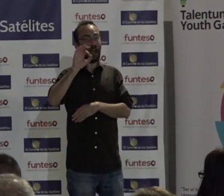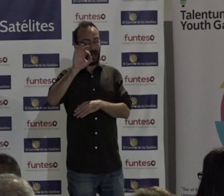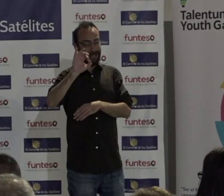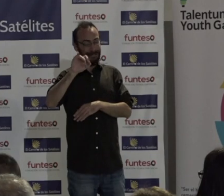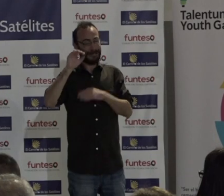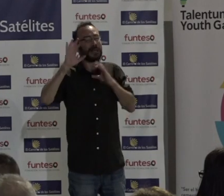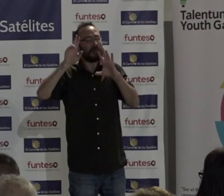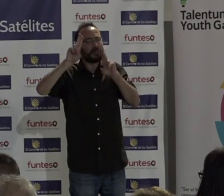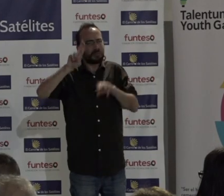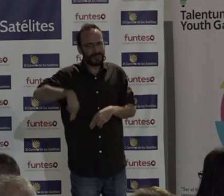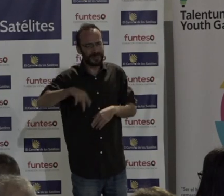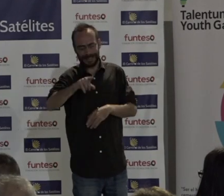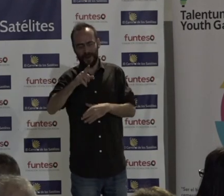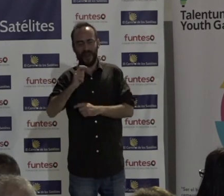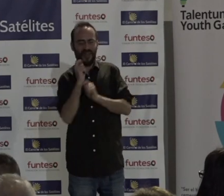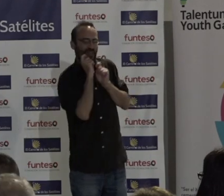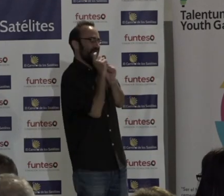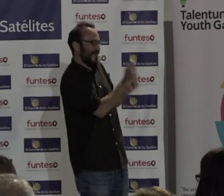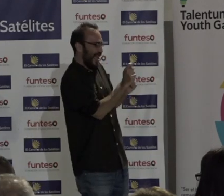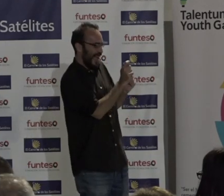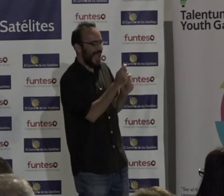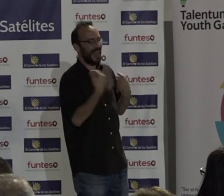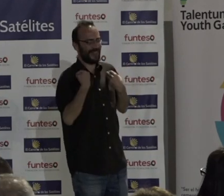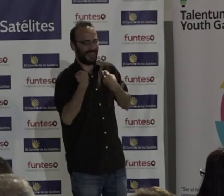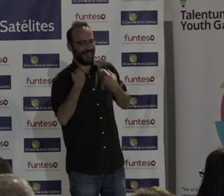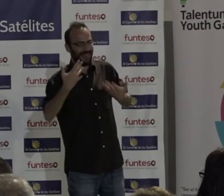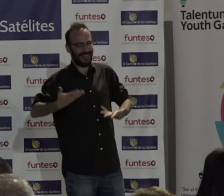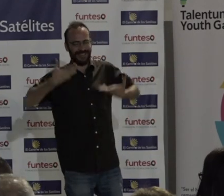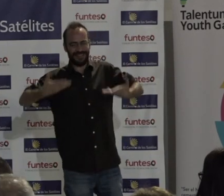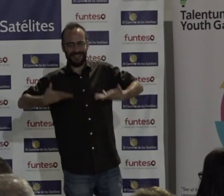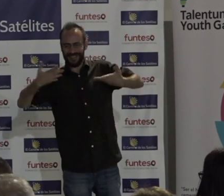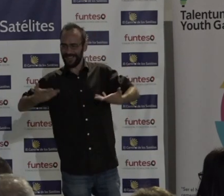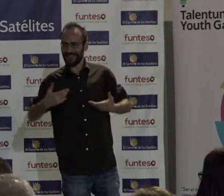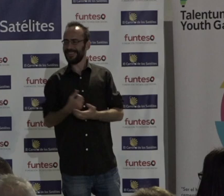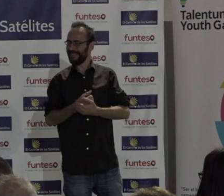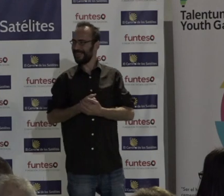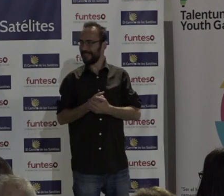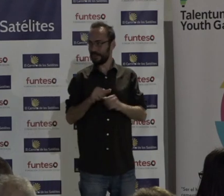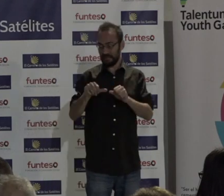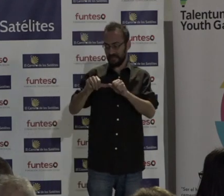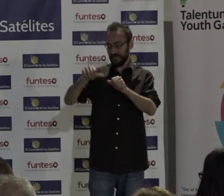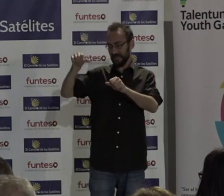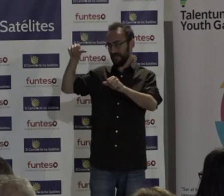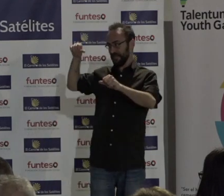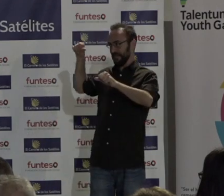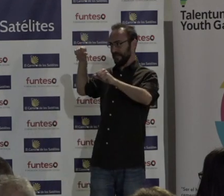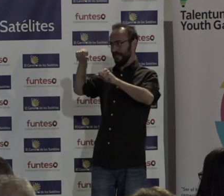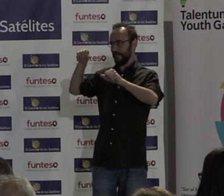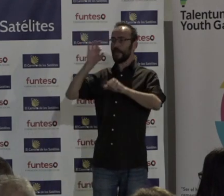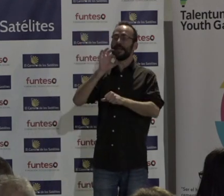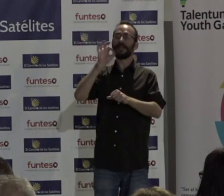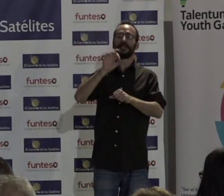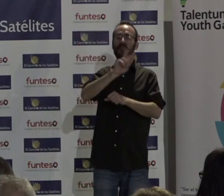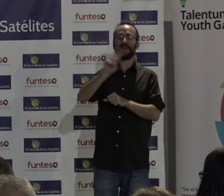a Puerto Marín. Puerto Marín, de el siglo XXI para atrás, podemos estar contando historia